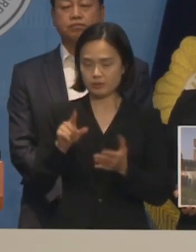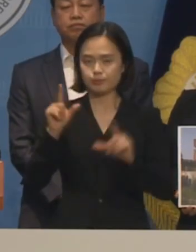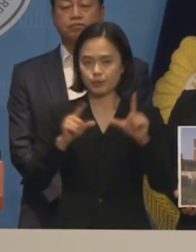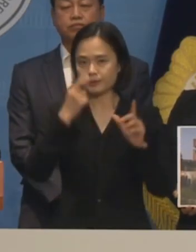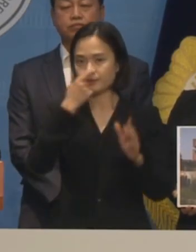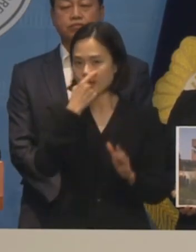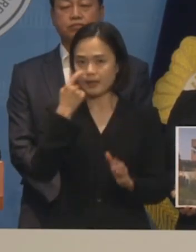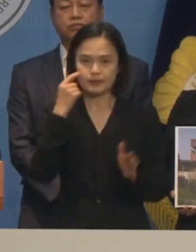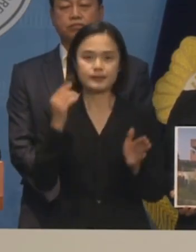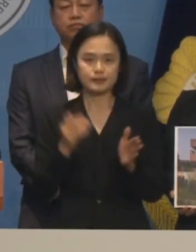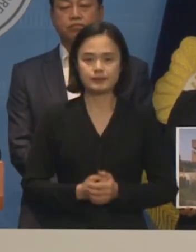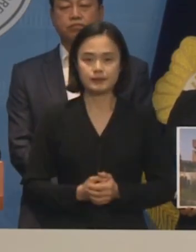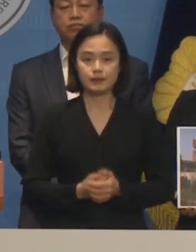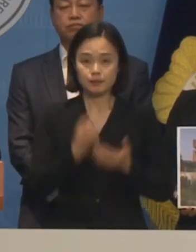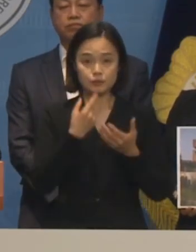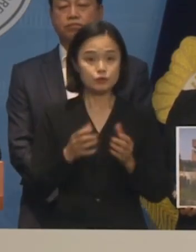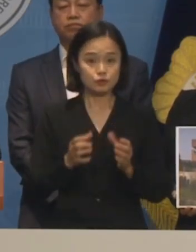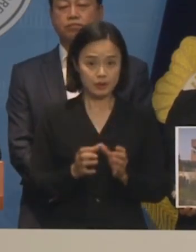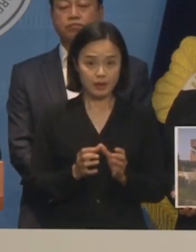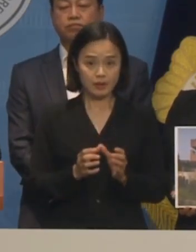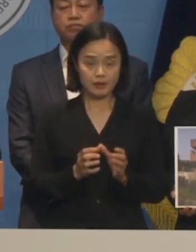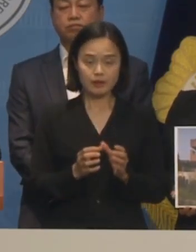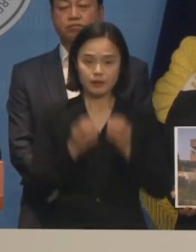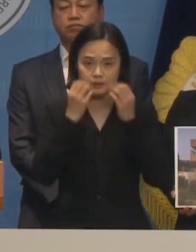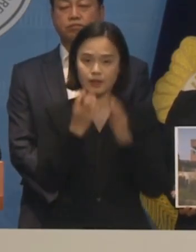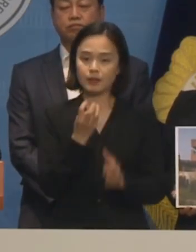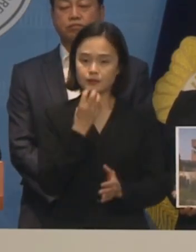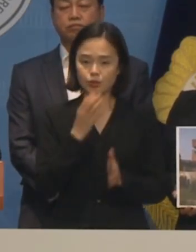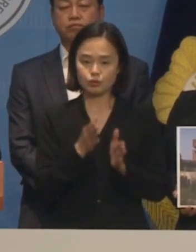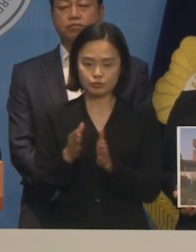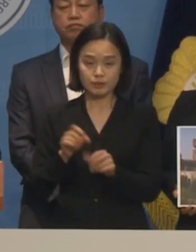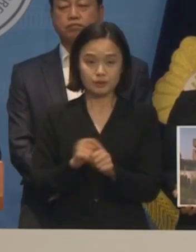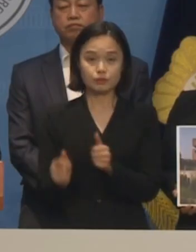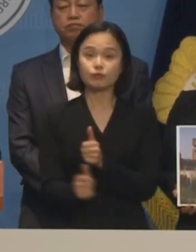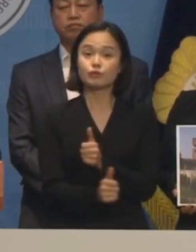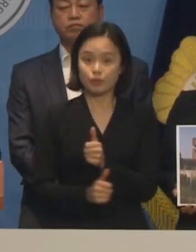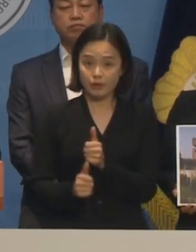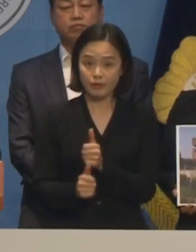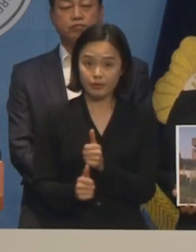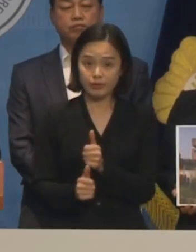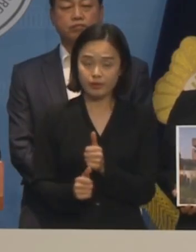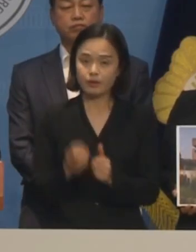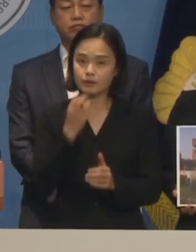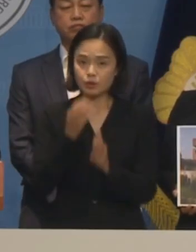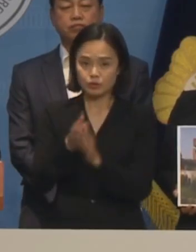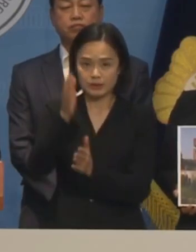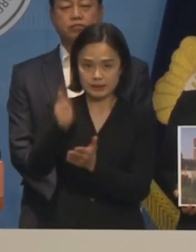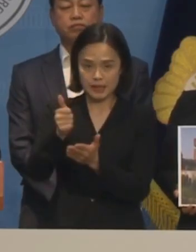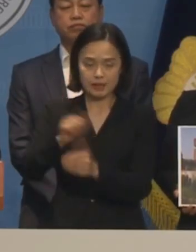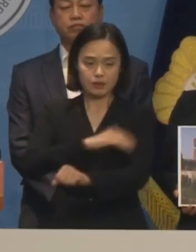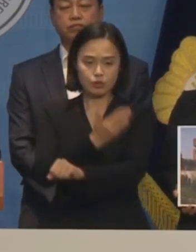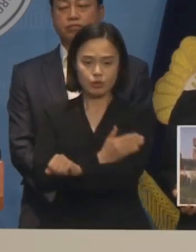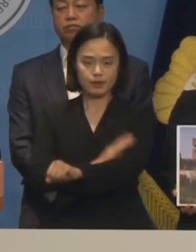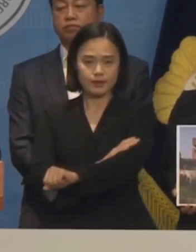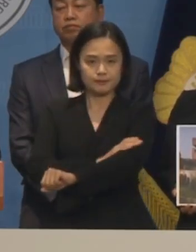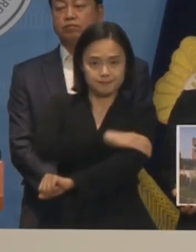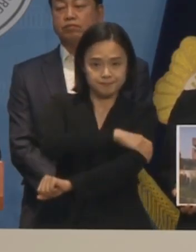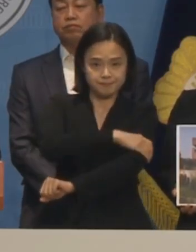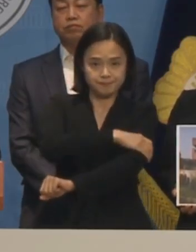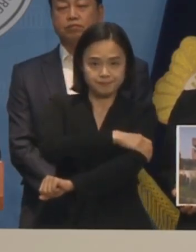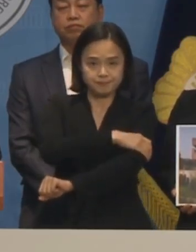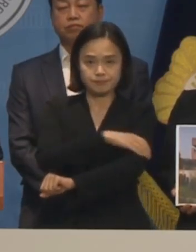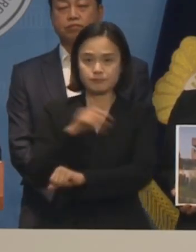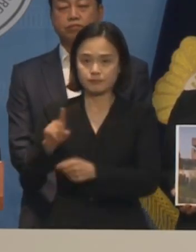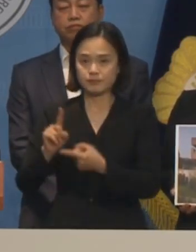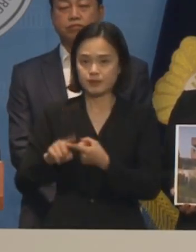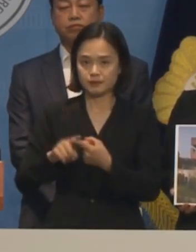저희 서울시당 새서울특위요 오세훈 시장의 권한남용 서울시 행정 파악에 대해서 가열차게